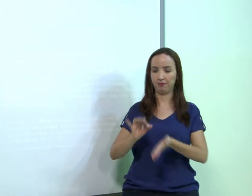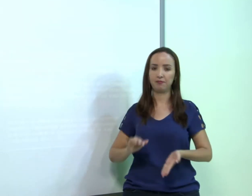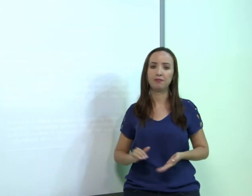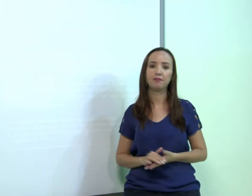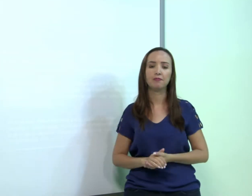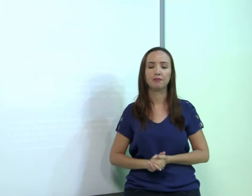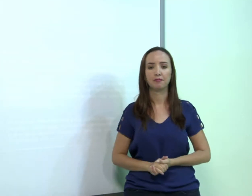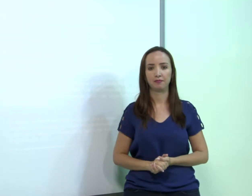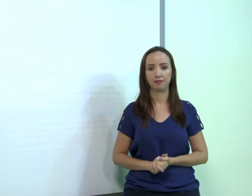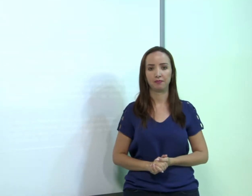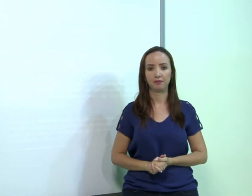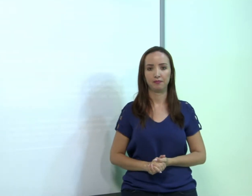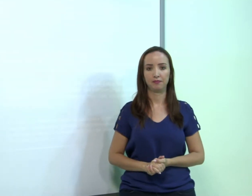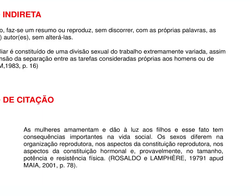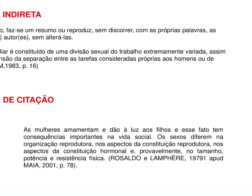página.